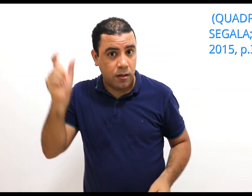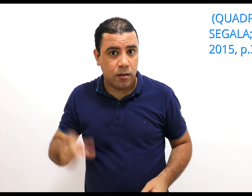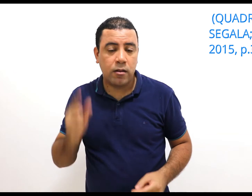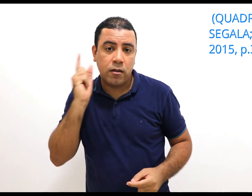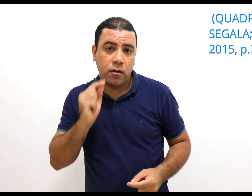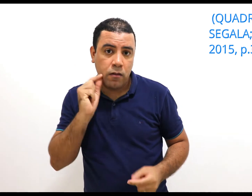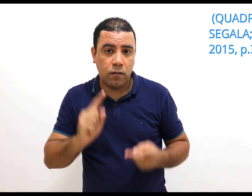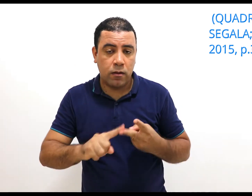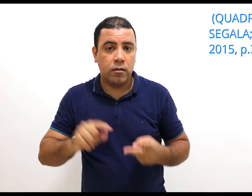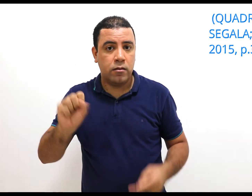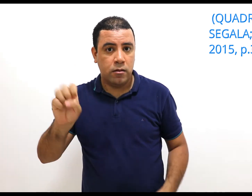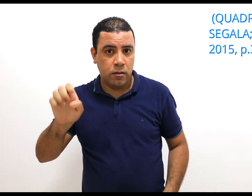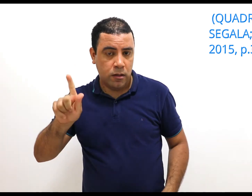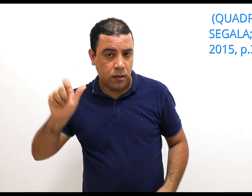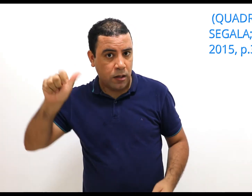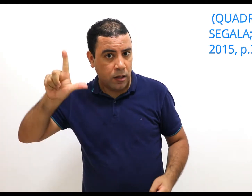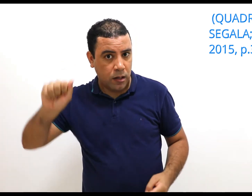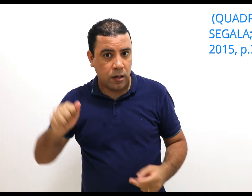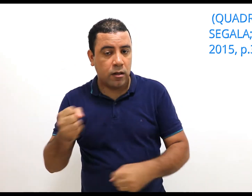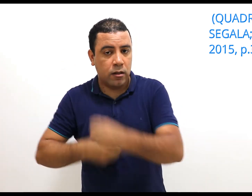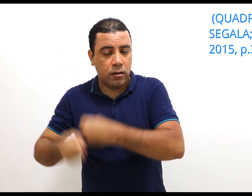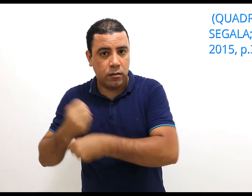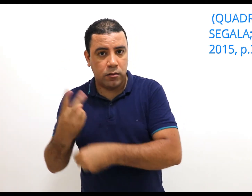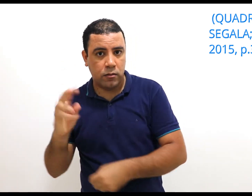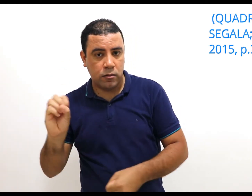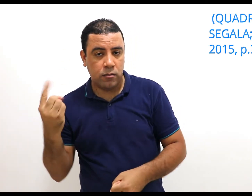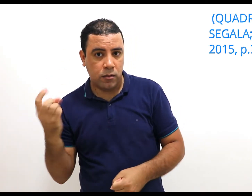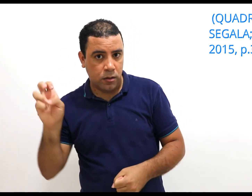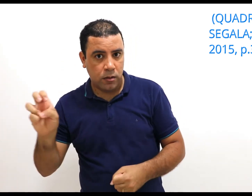2015, página 359.